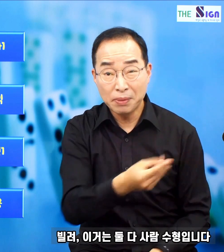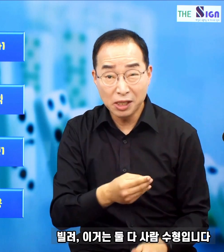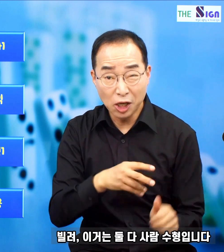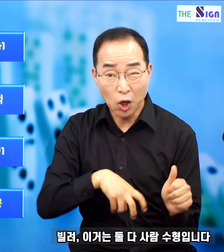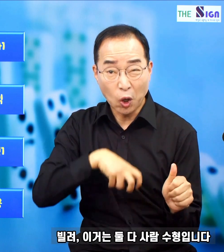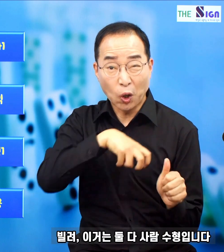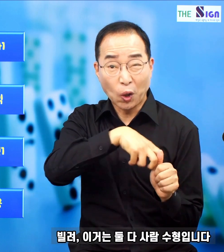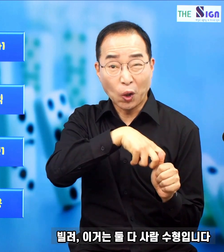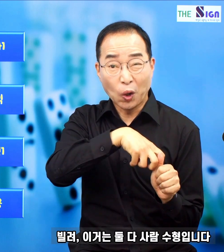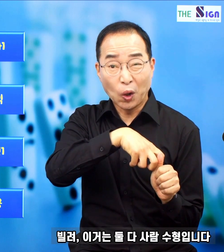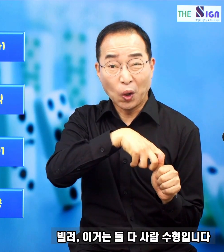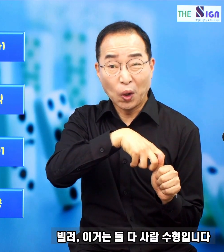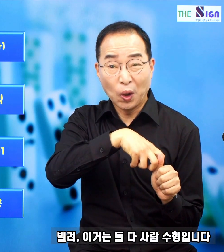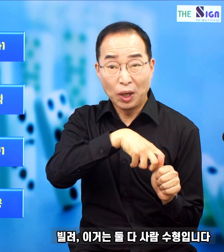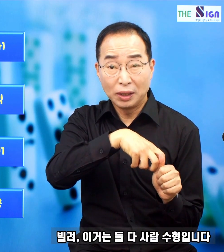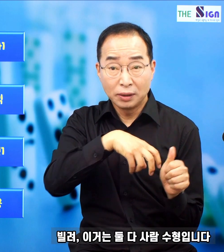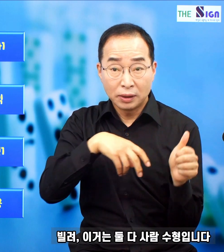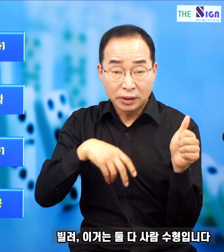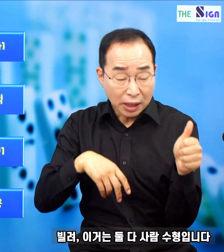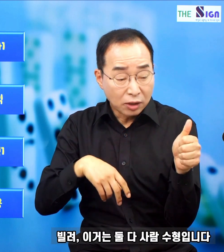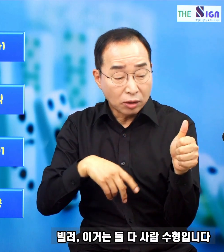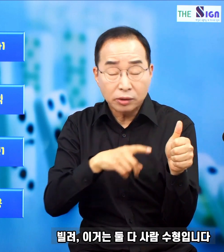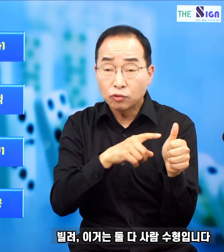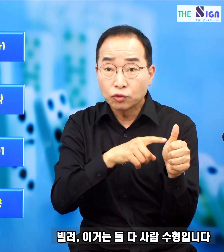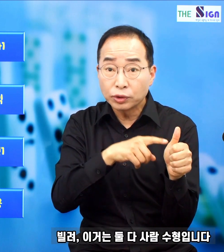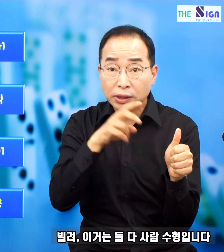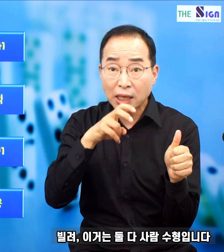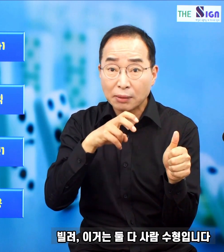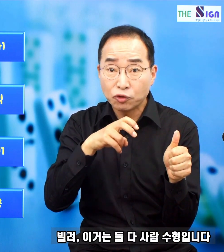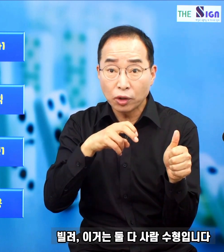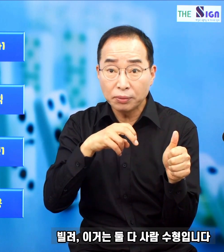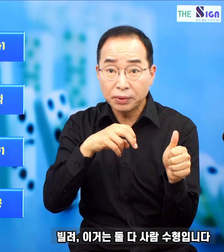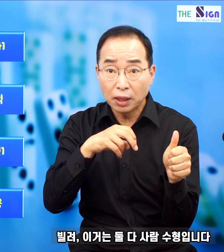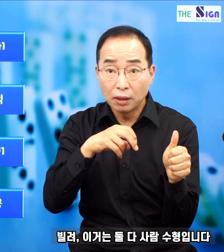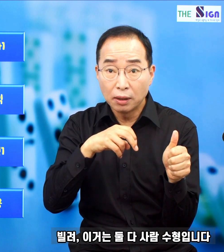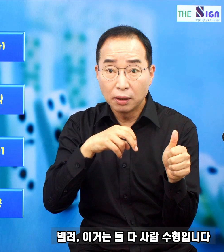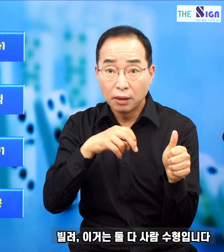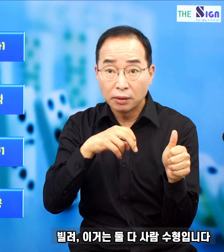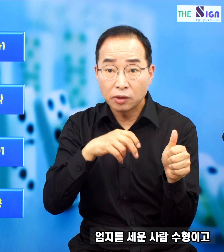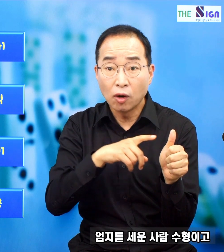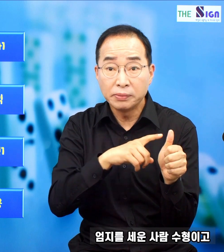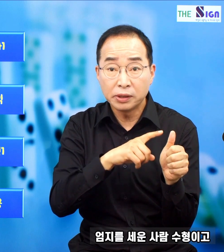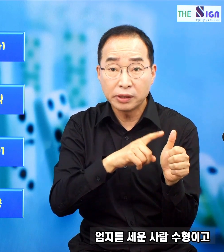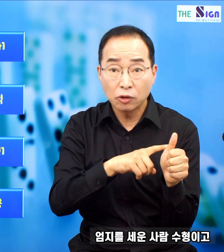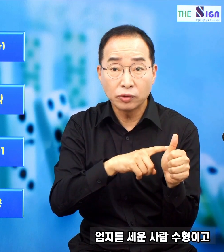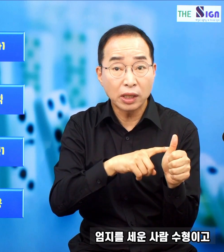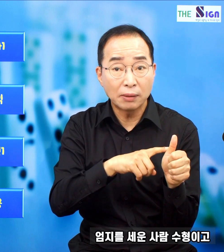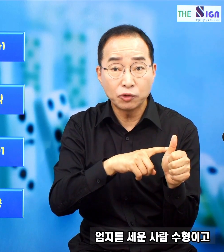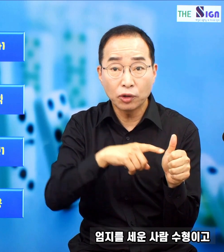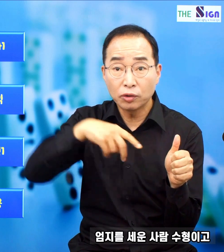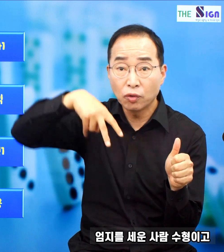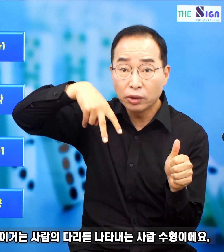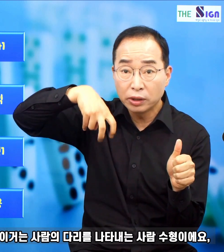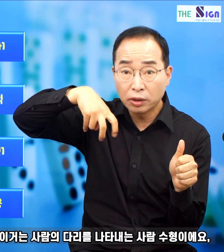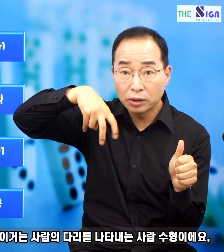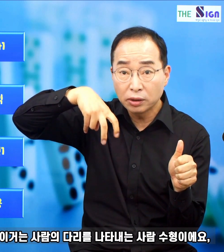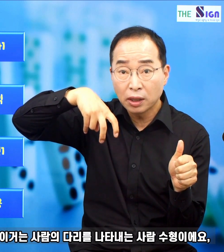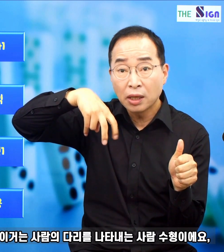빌려. 자, 이거는 둘 다 사람 수형입니다. 엄지를 세운 사람 수형이고, 이거는